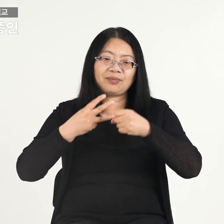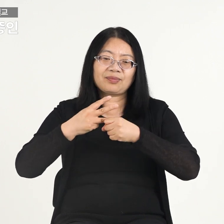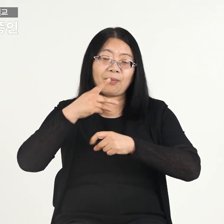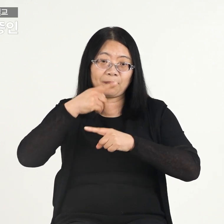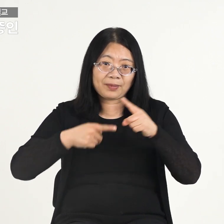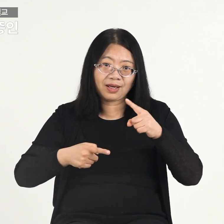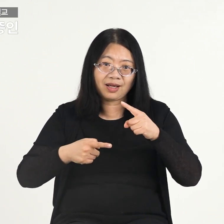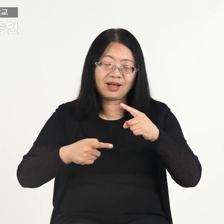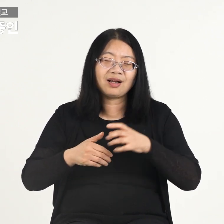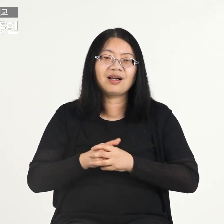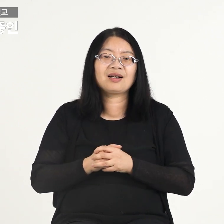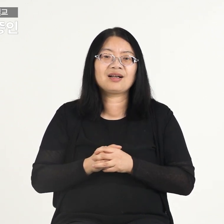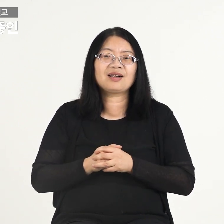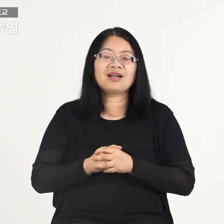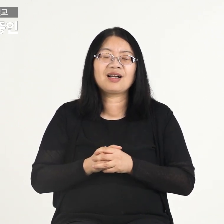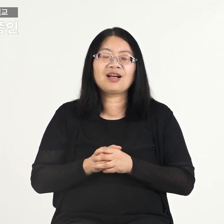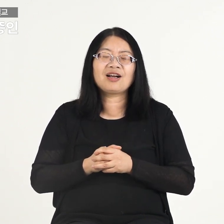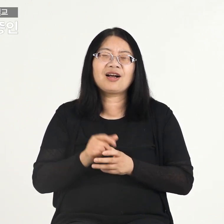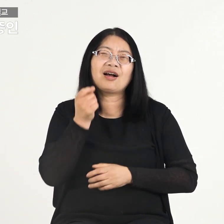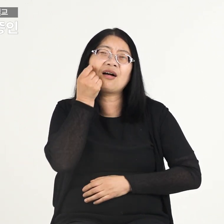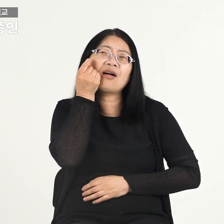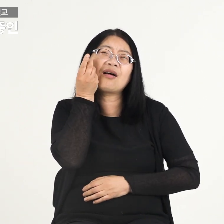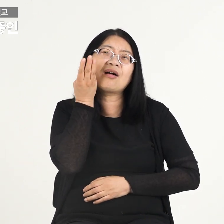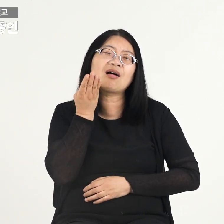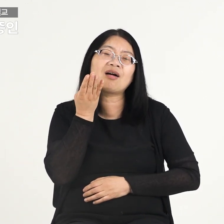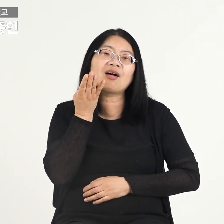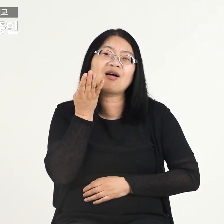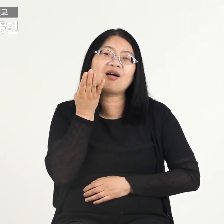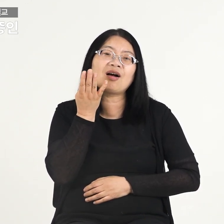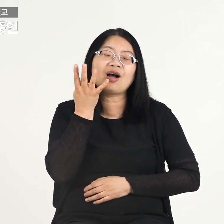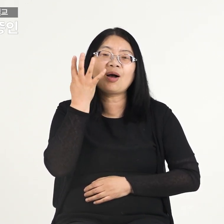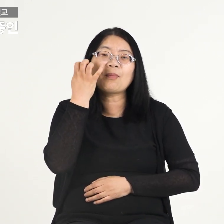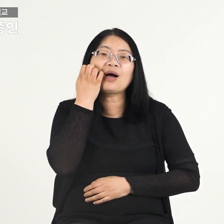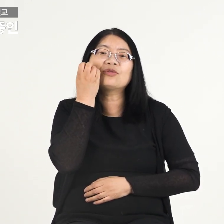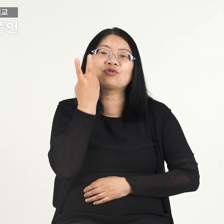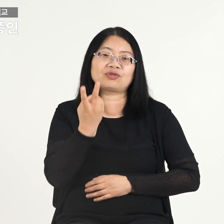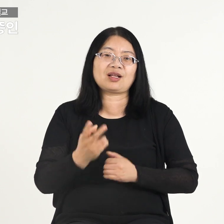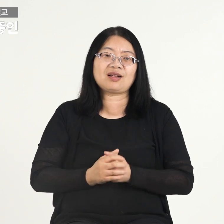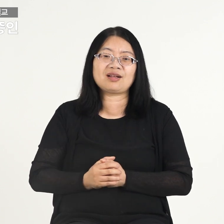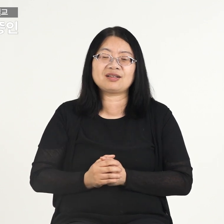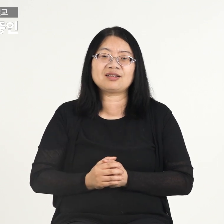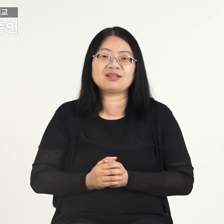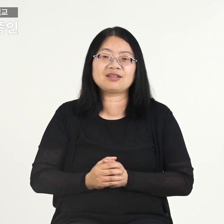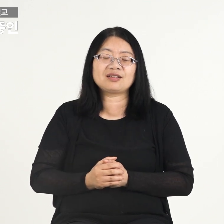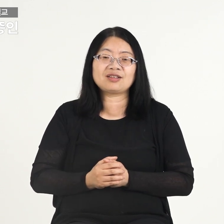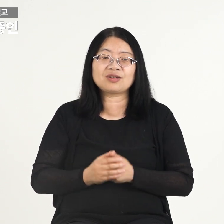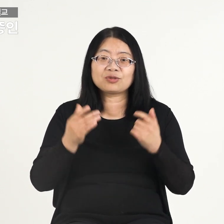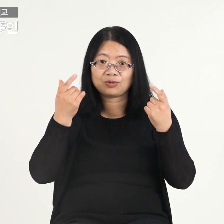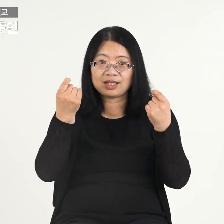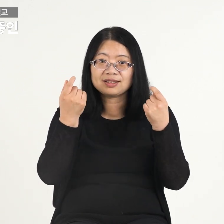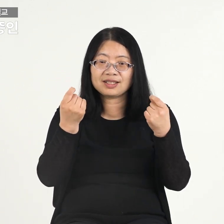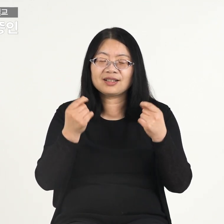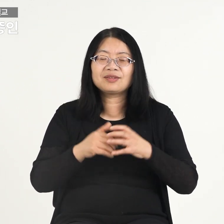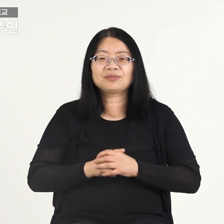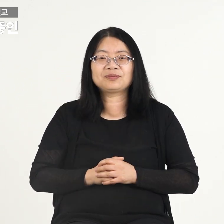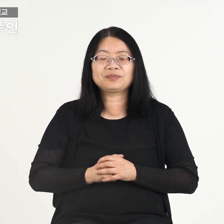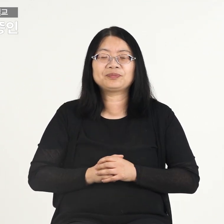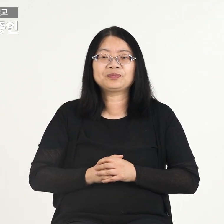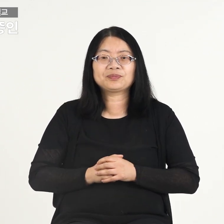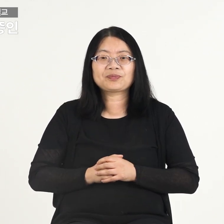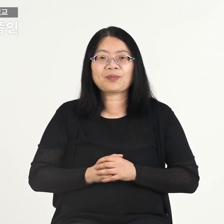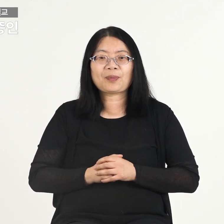반. 또 달수로는 42달. 전부 같은 표현입니다. 자,